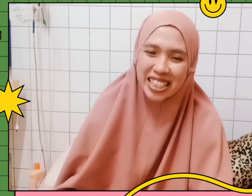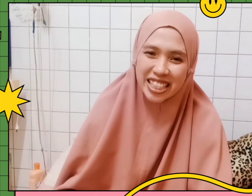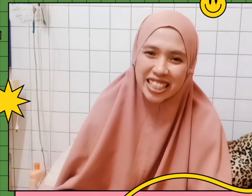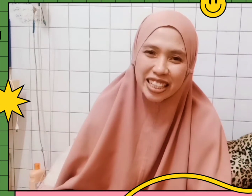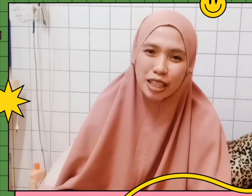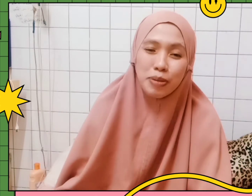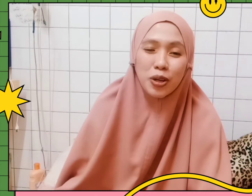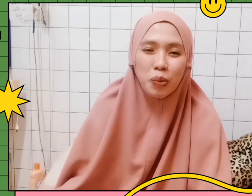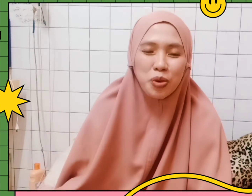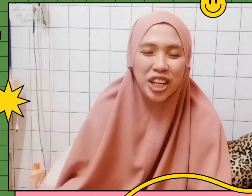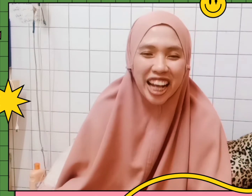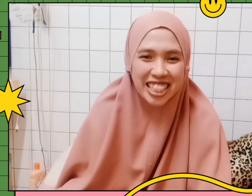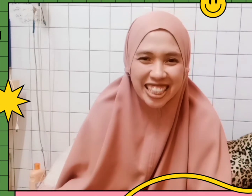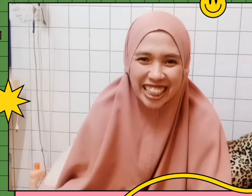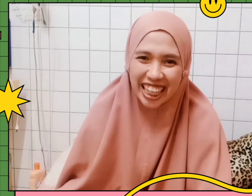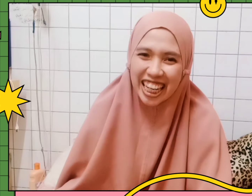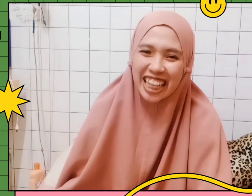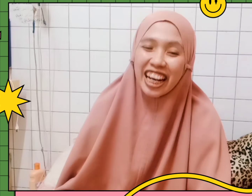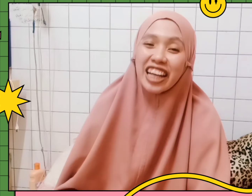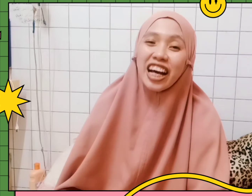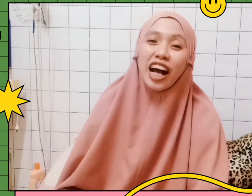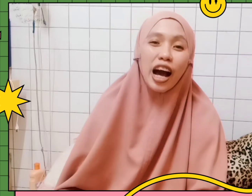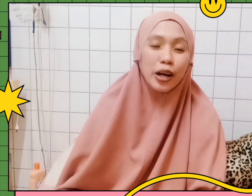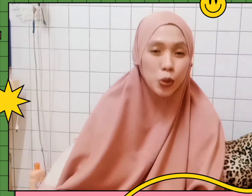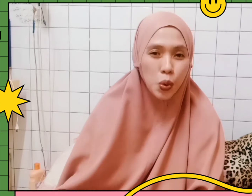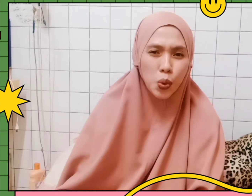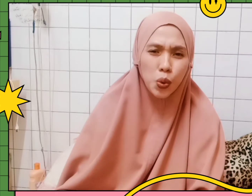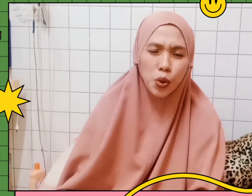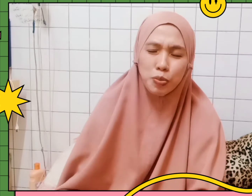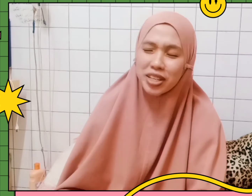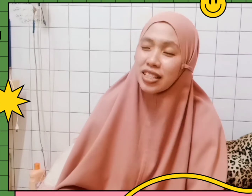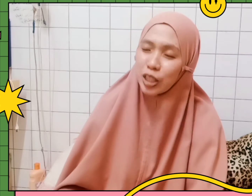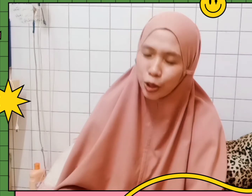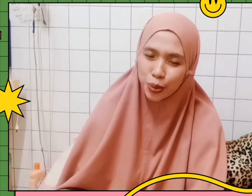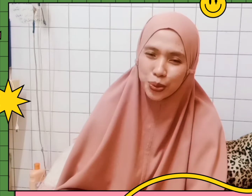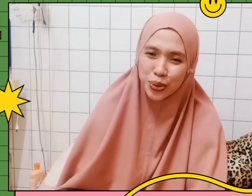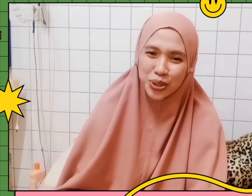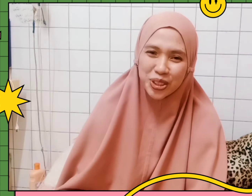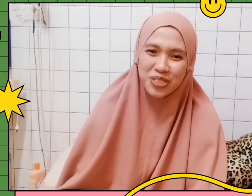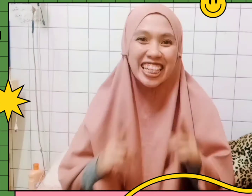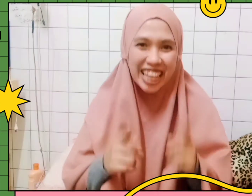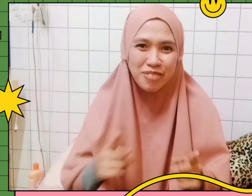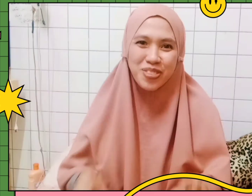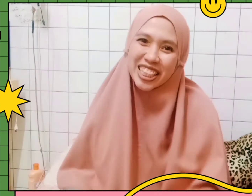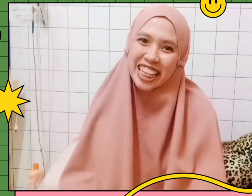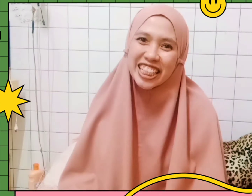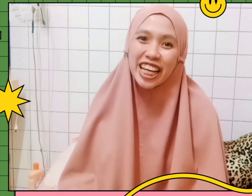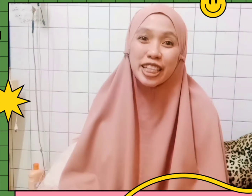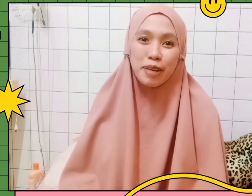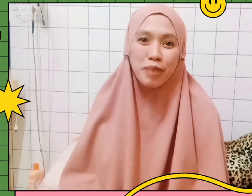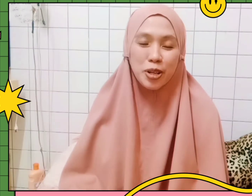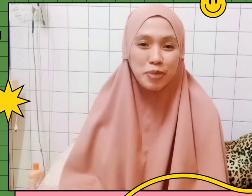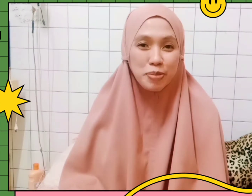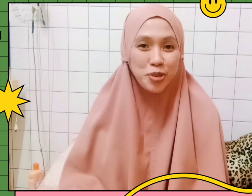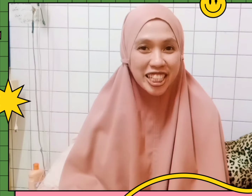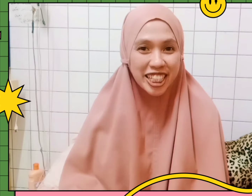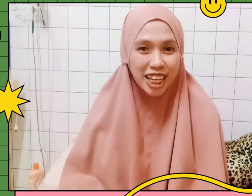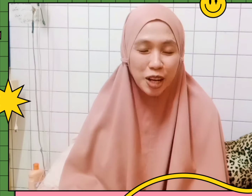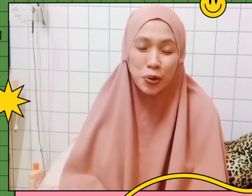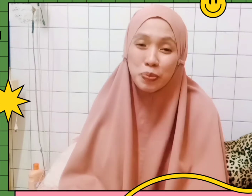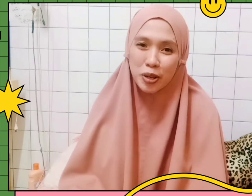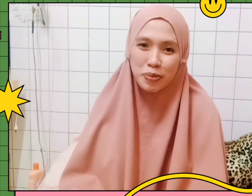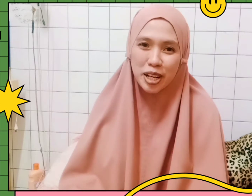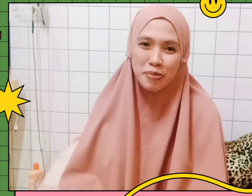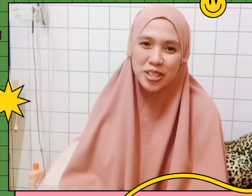bisa sedikit-sedikit berkomunikasi dengan anak-anak aku begitu. Dan buat kalian yang baru menemukan